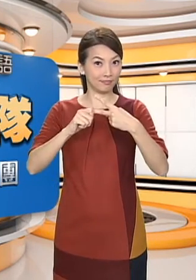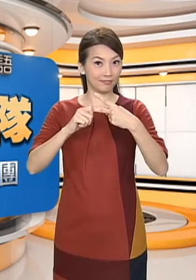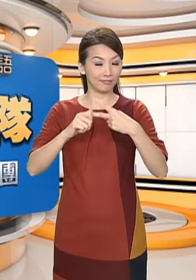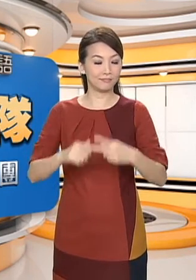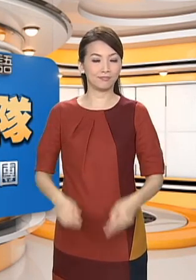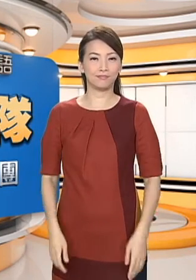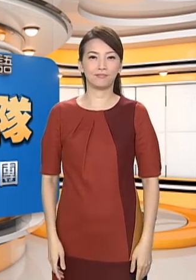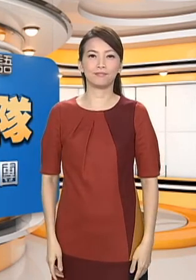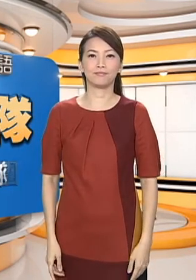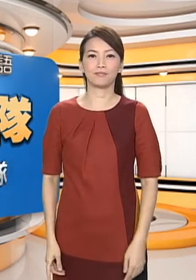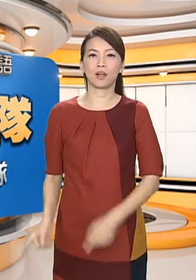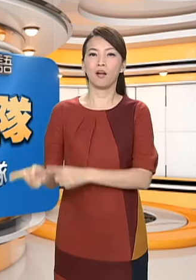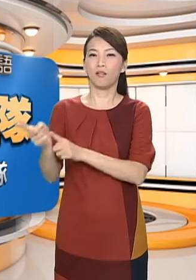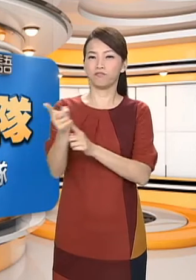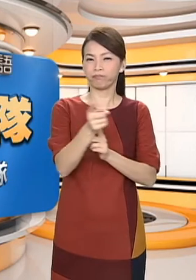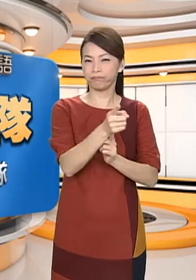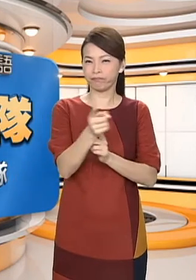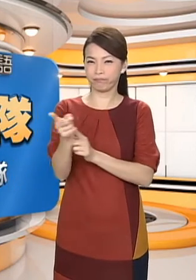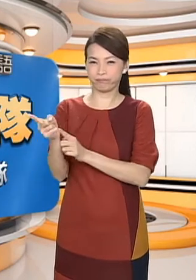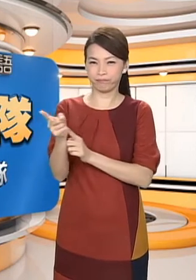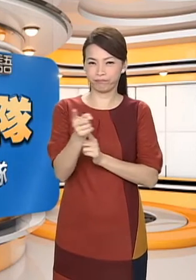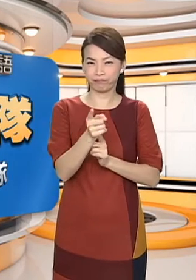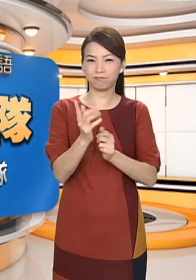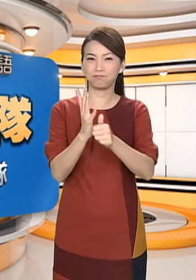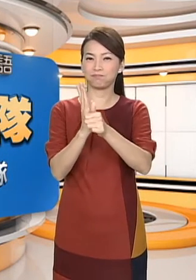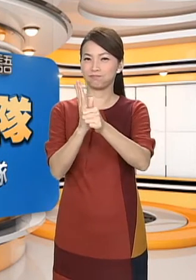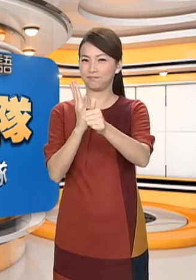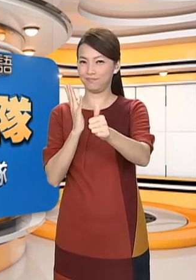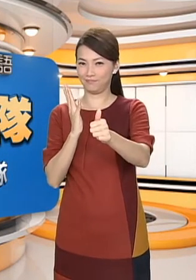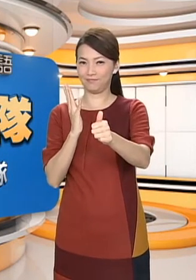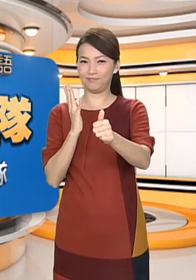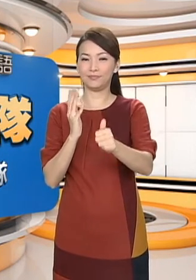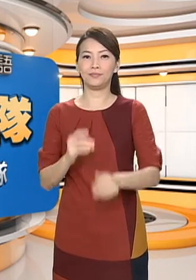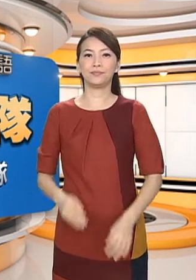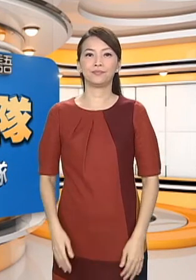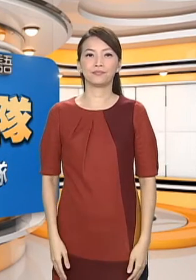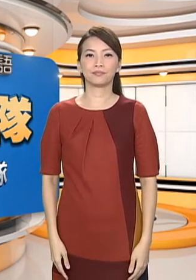是两手伸出食指，表示消防车的水管，再加上队